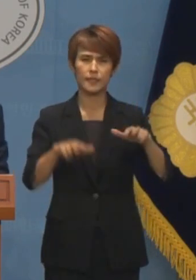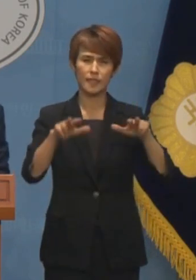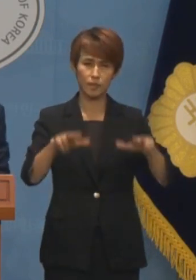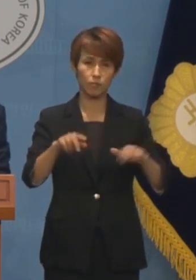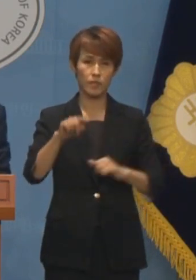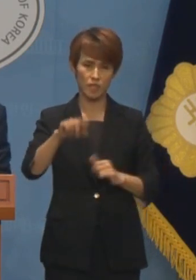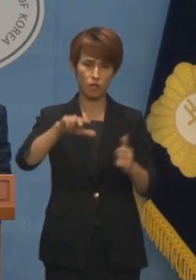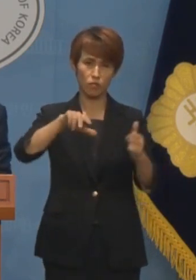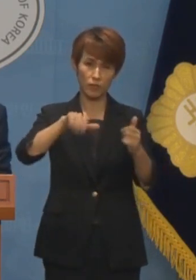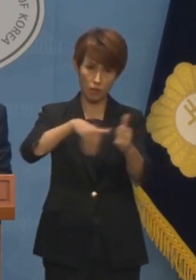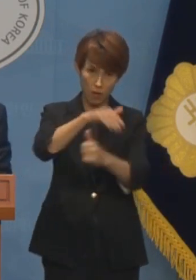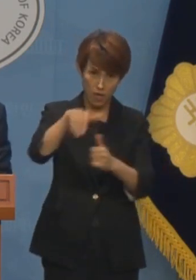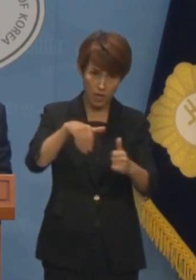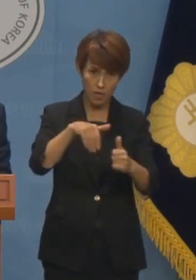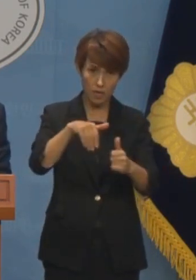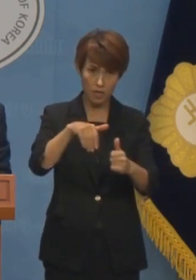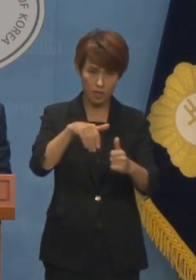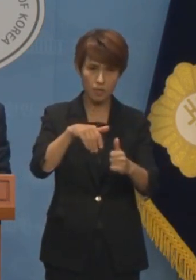사태를 안건으로